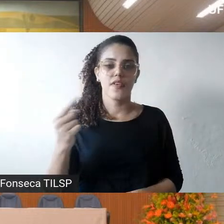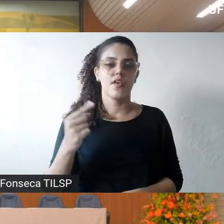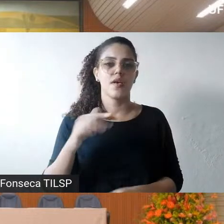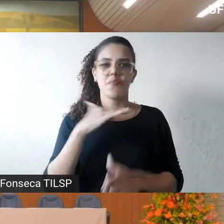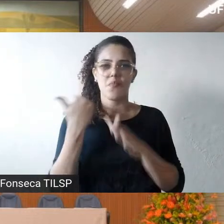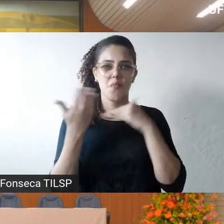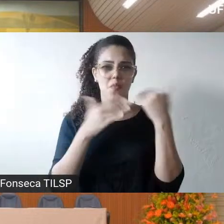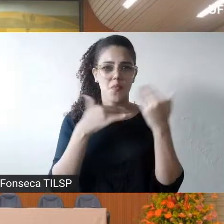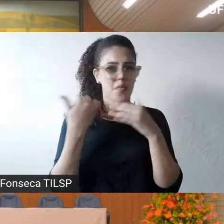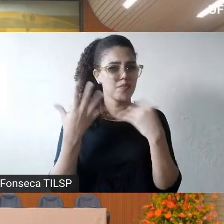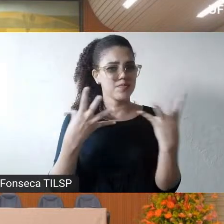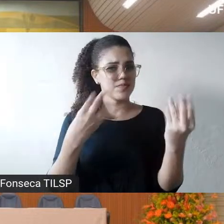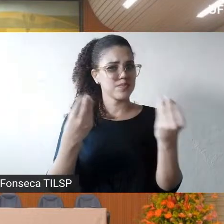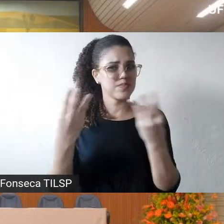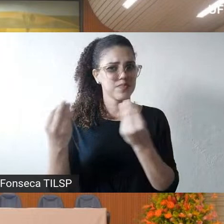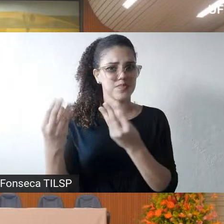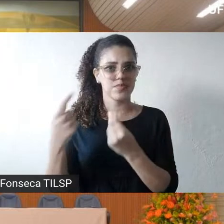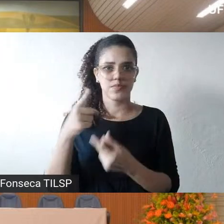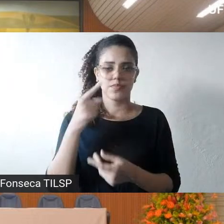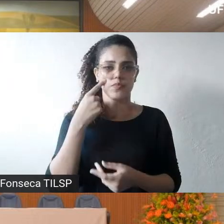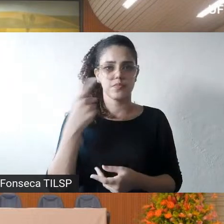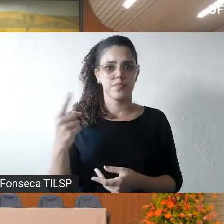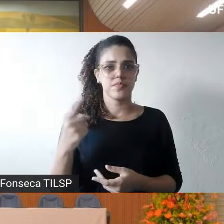paciência, acolhimento.